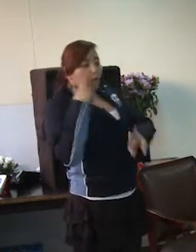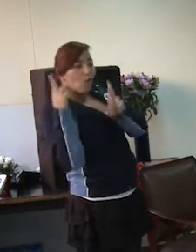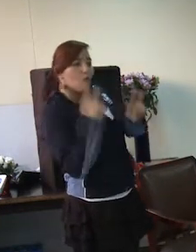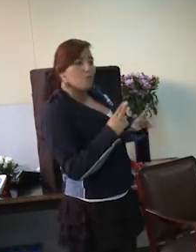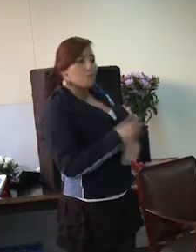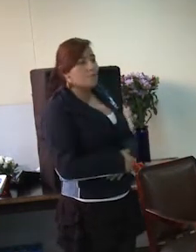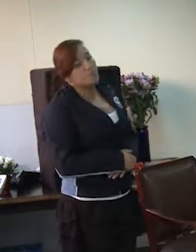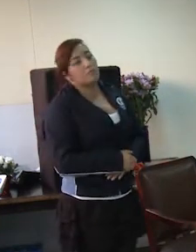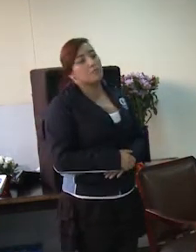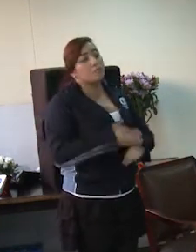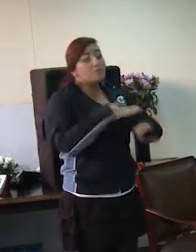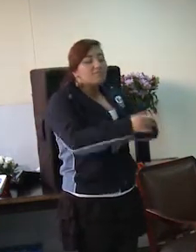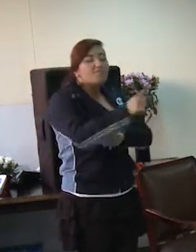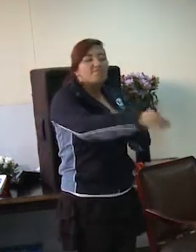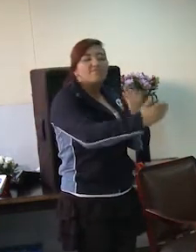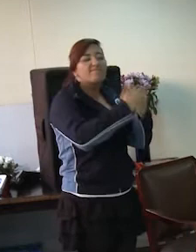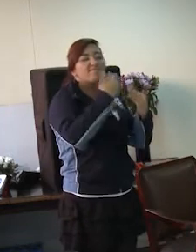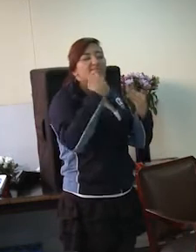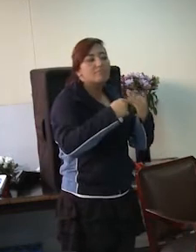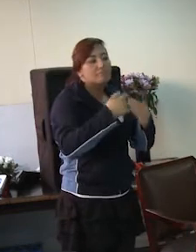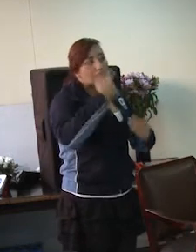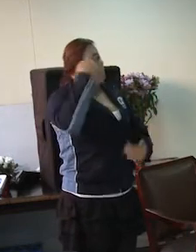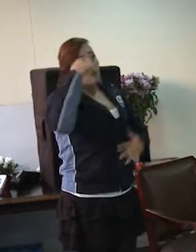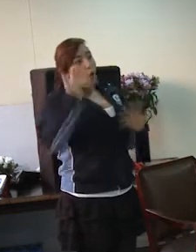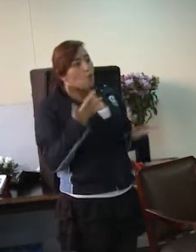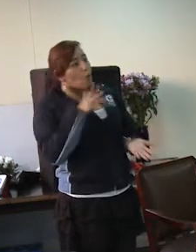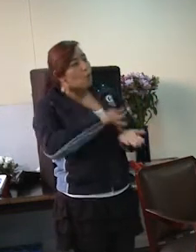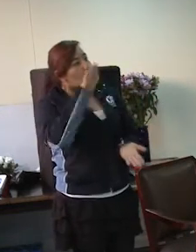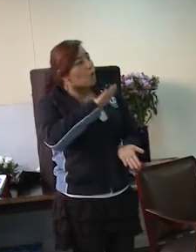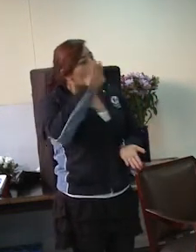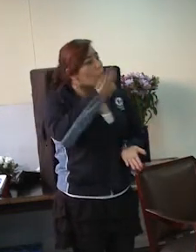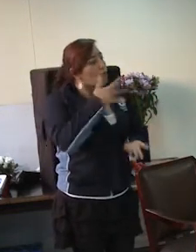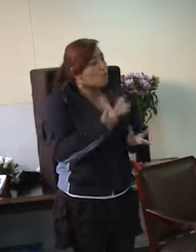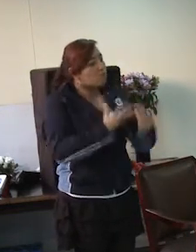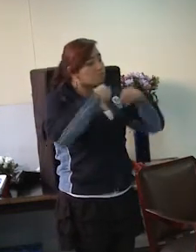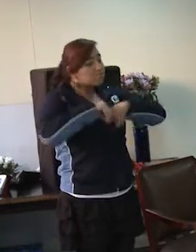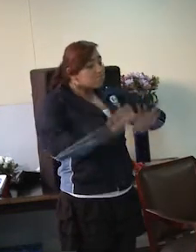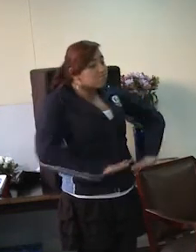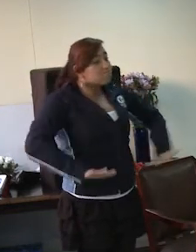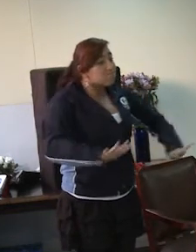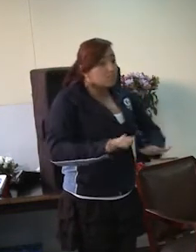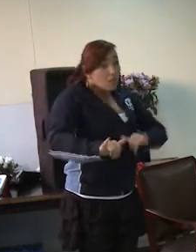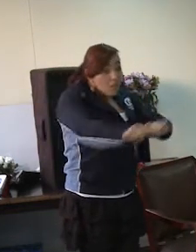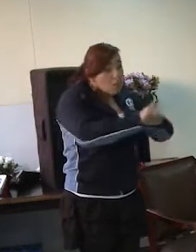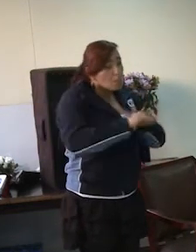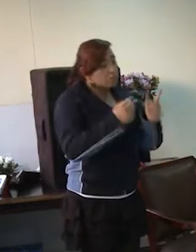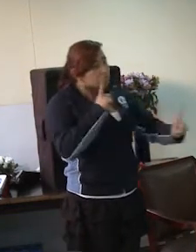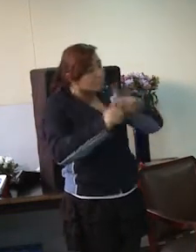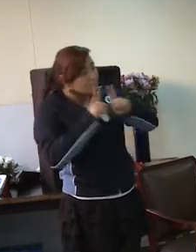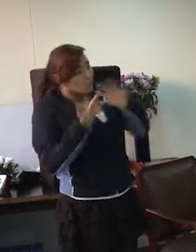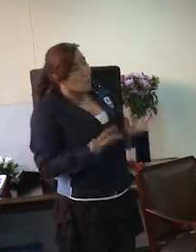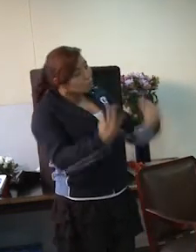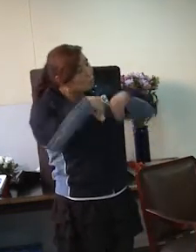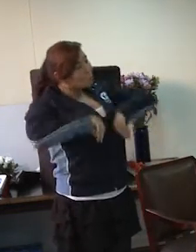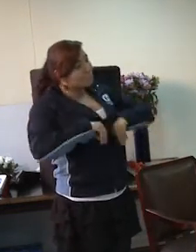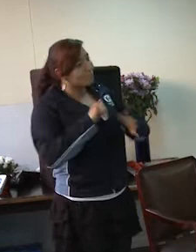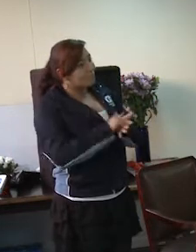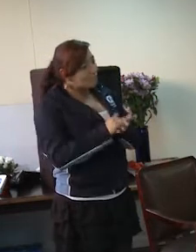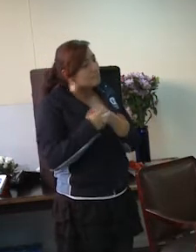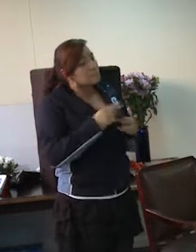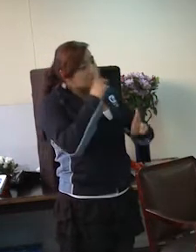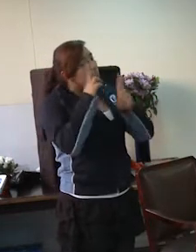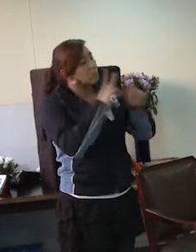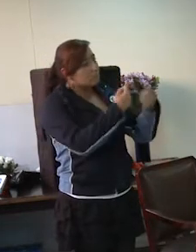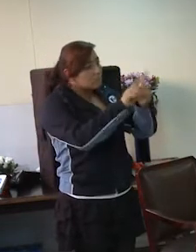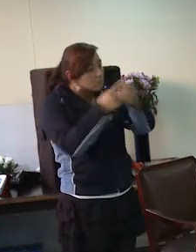reconocimiento. También nos invita a pensar acerca de la participación y cómo nos apropiamos de espacios comunes para el diálogo y sobre todo las diferencias,